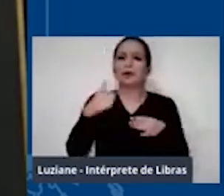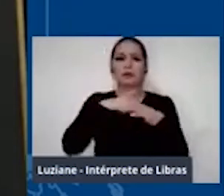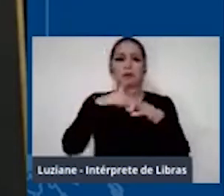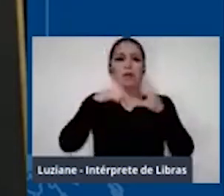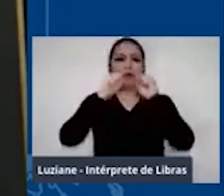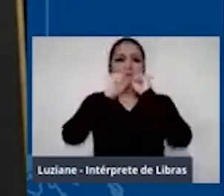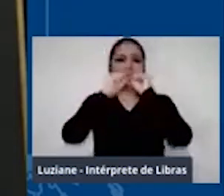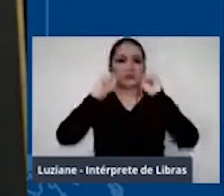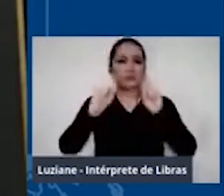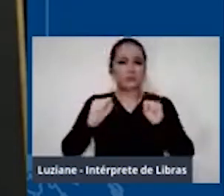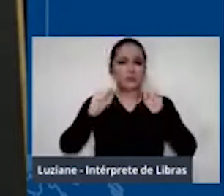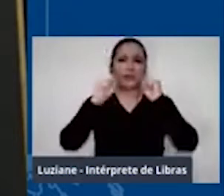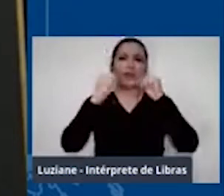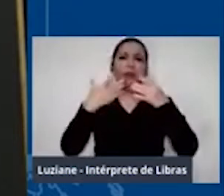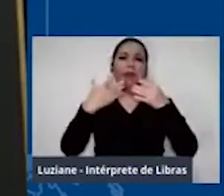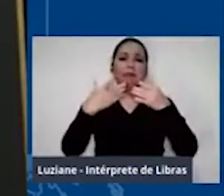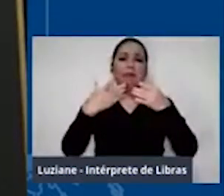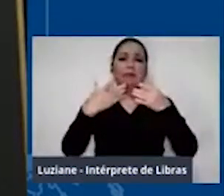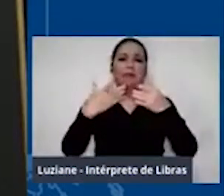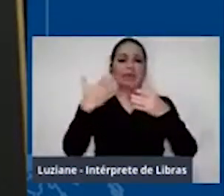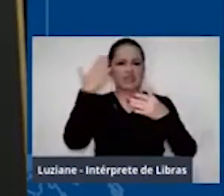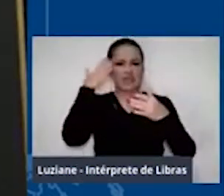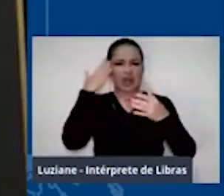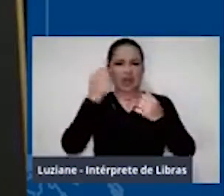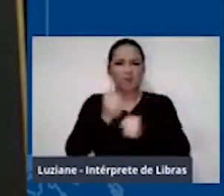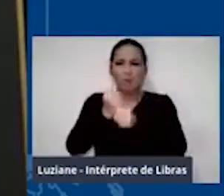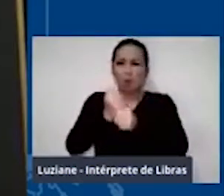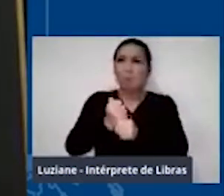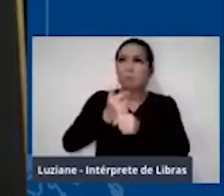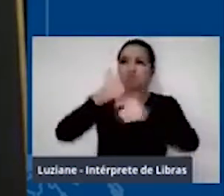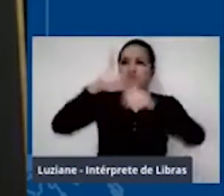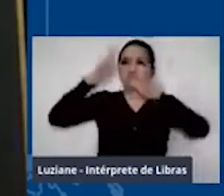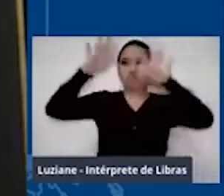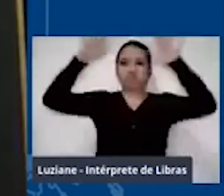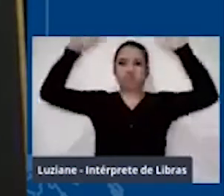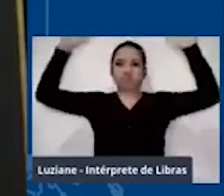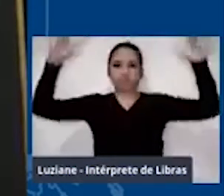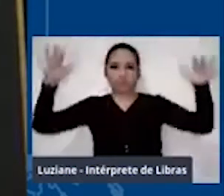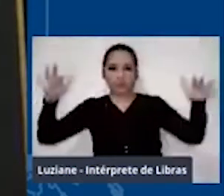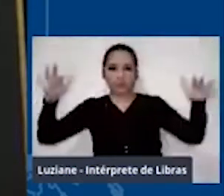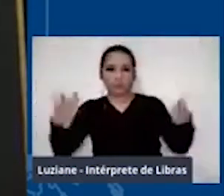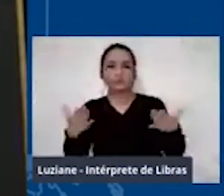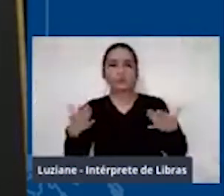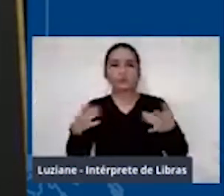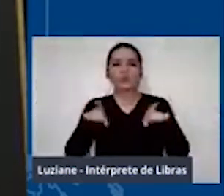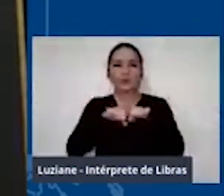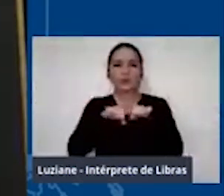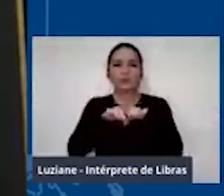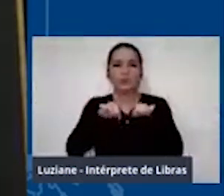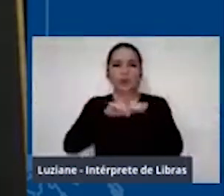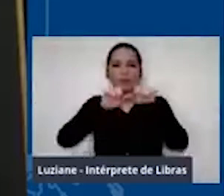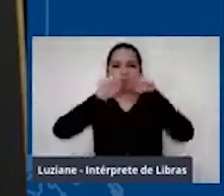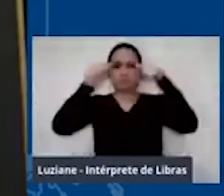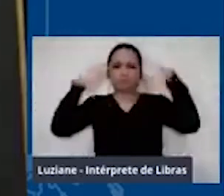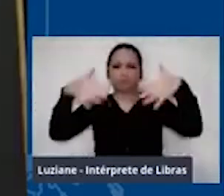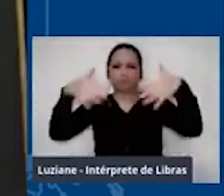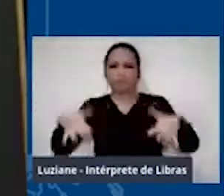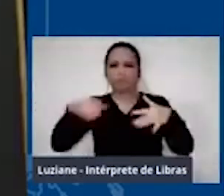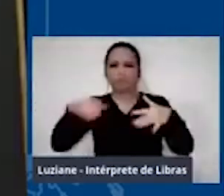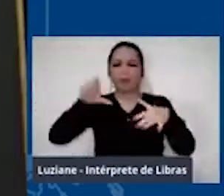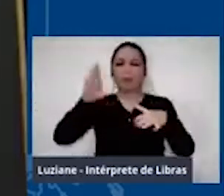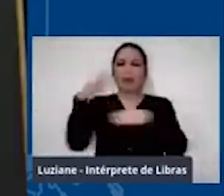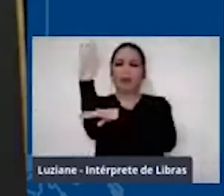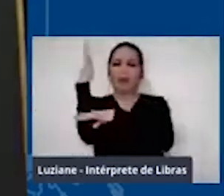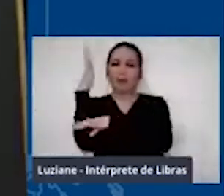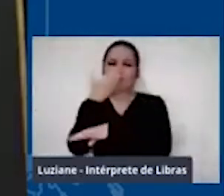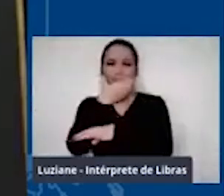de granizo, de foguetes para derrubar granizo, as tormentas de granizo, no caso das macieiras do Rio Grande do